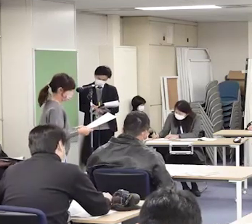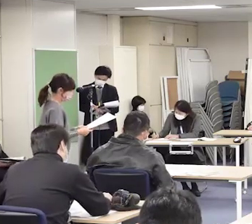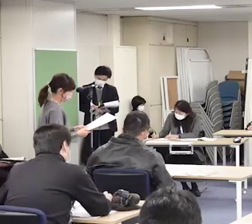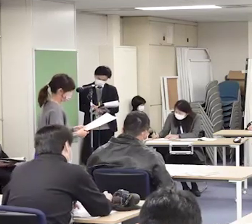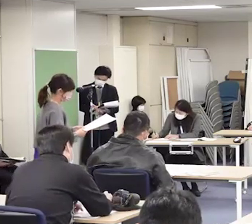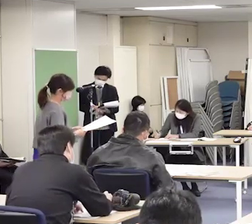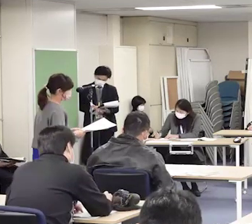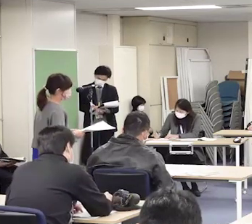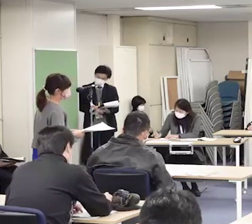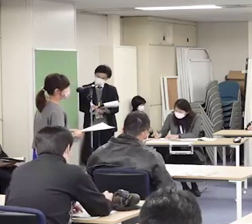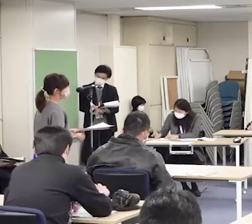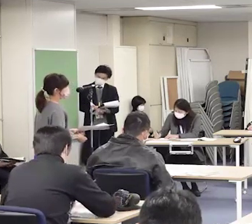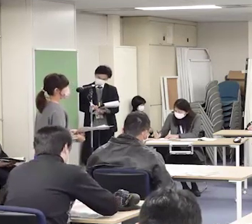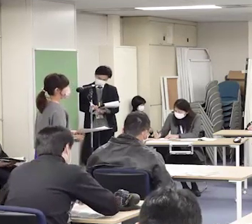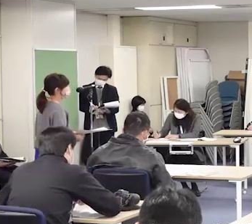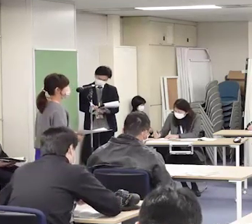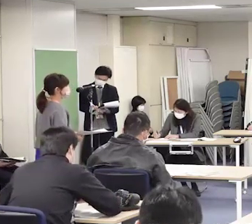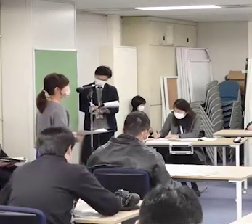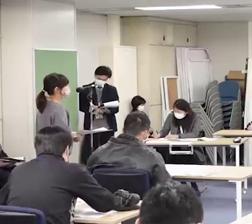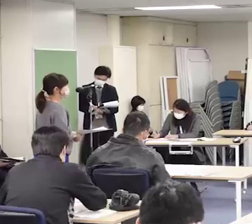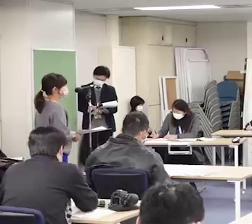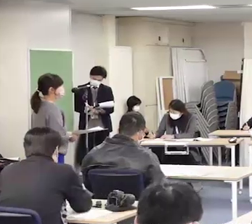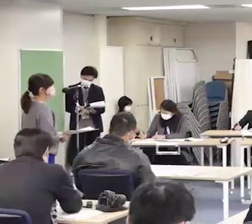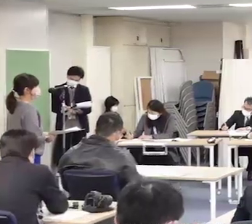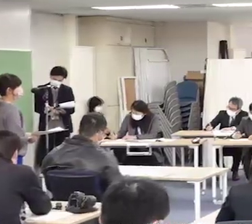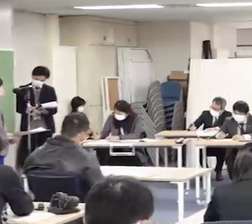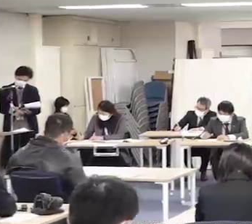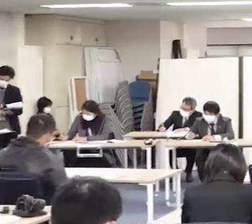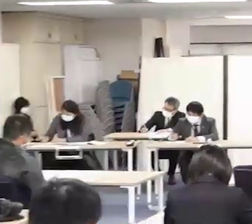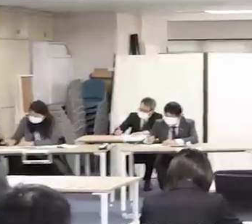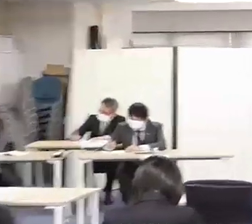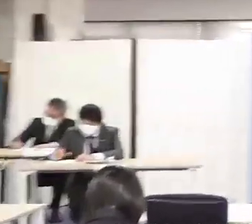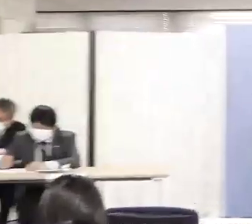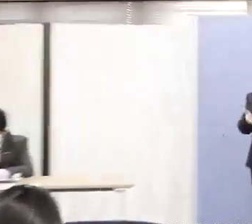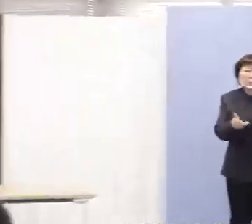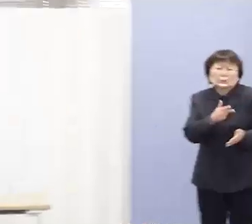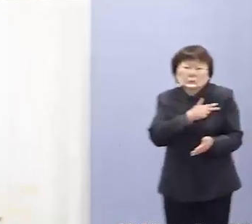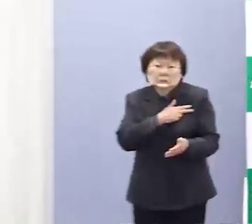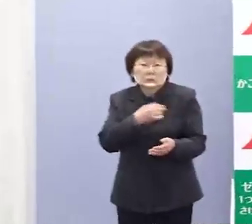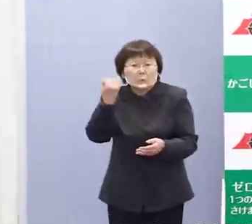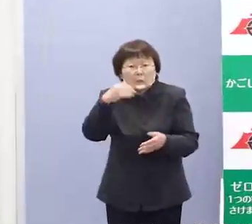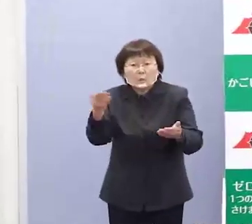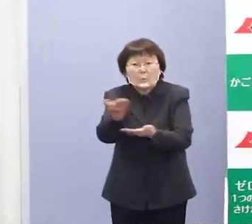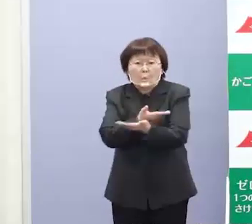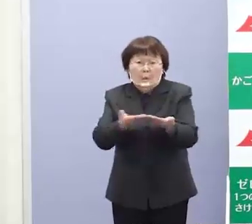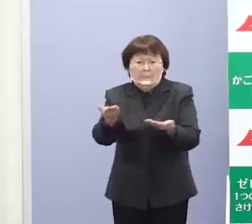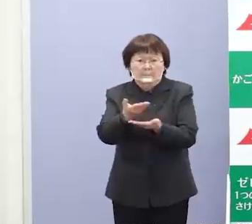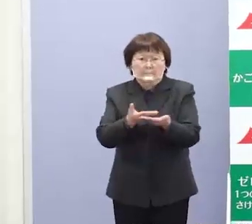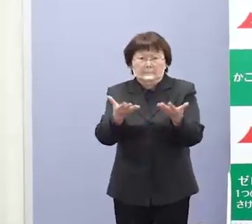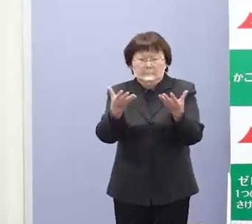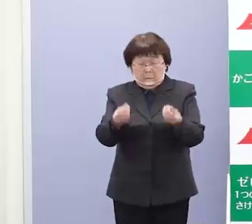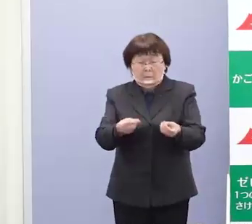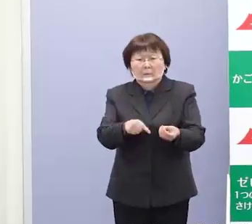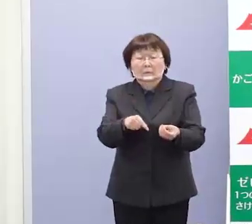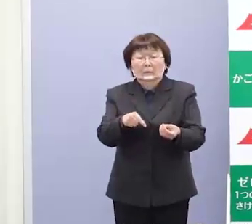い、先般実際に現場で働いていらっしゃる保育士の方々との意見交換を行いました。やはりその意見